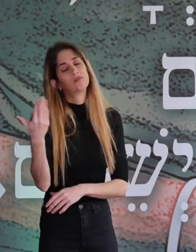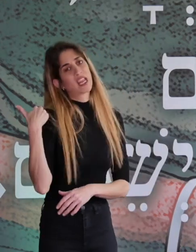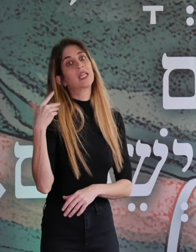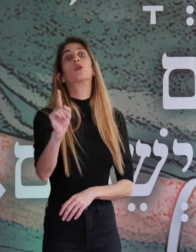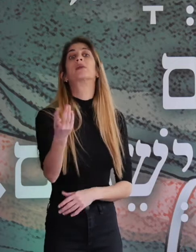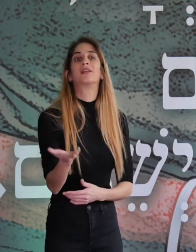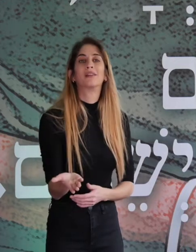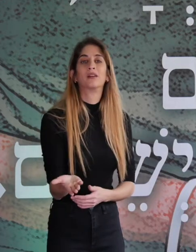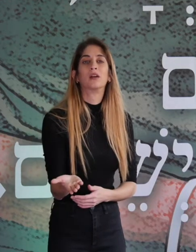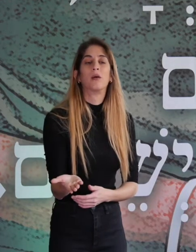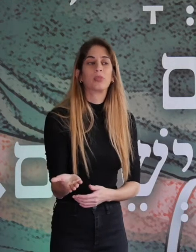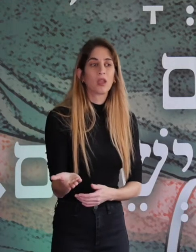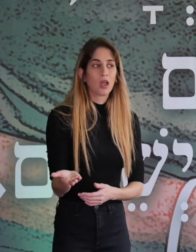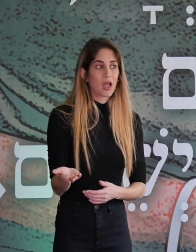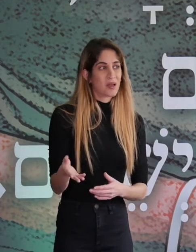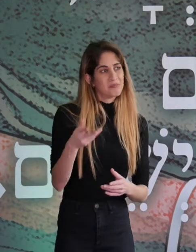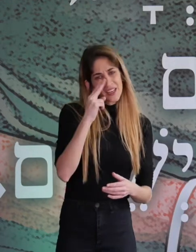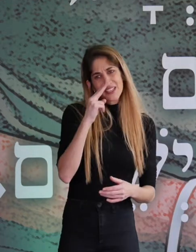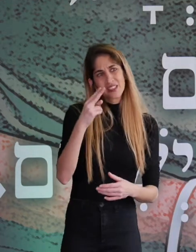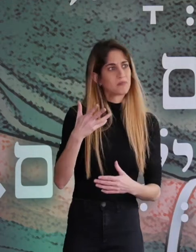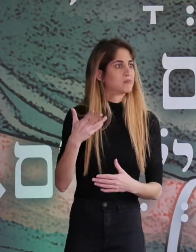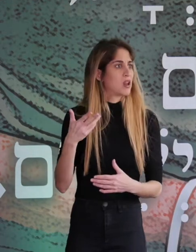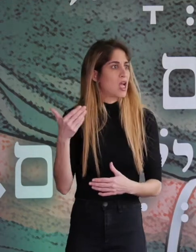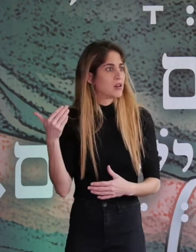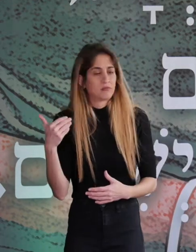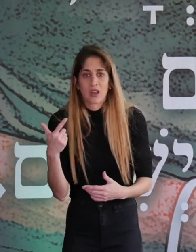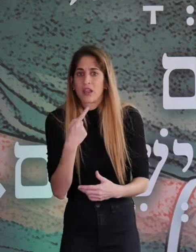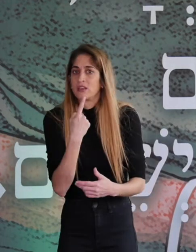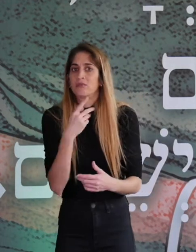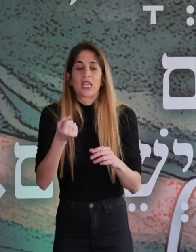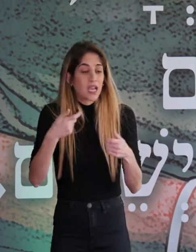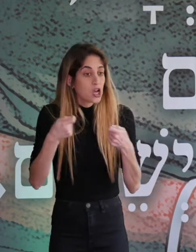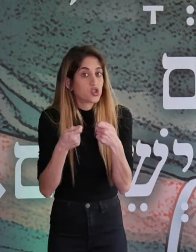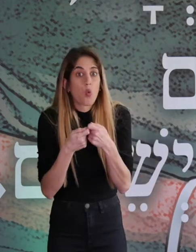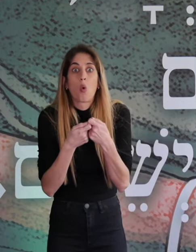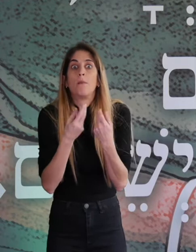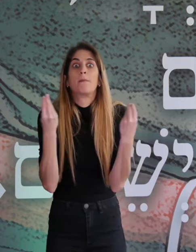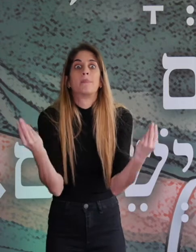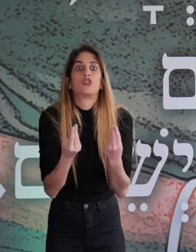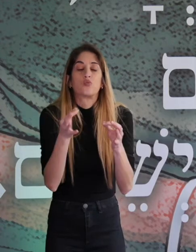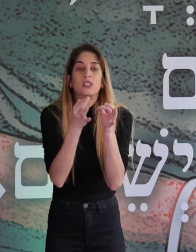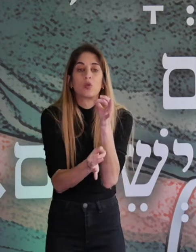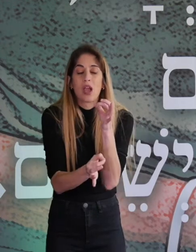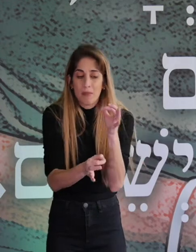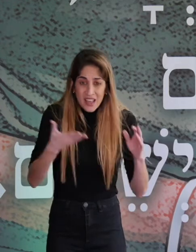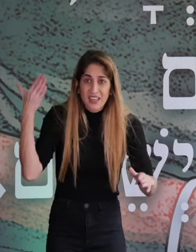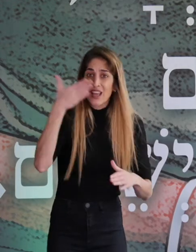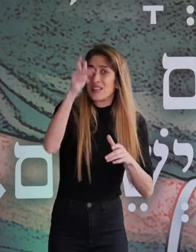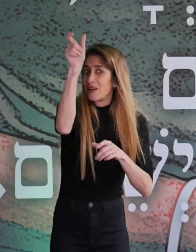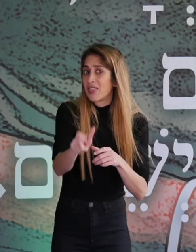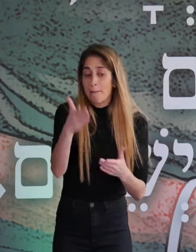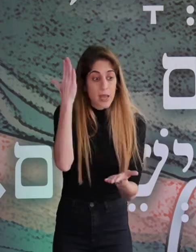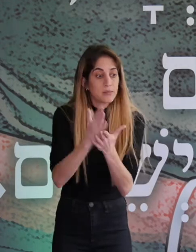זה. מנסים להוציא ממנו אם הוא קשור לזה באיזושהי צורה. אתה נכנס לבן אדם באמצע הלילה